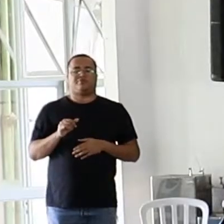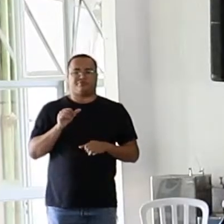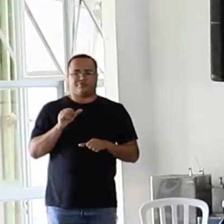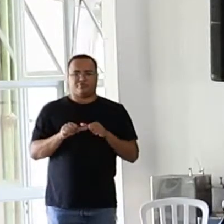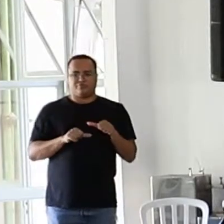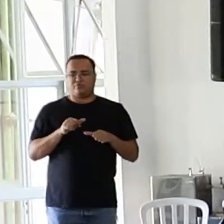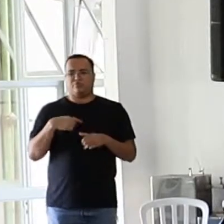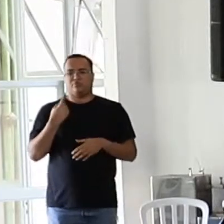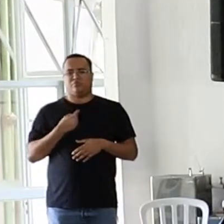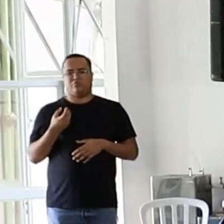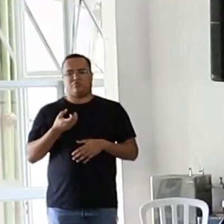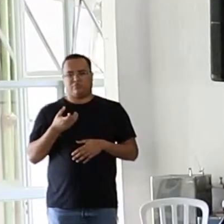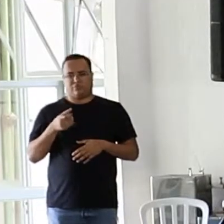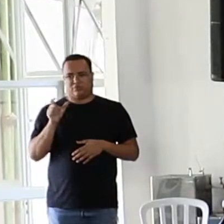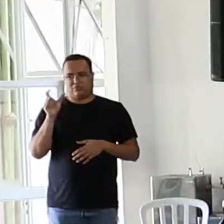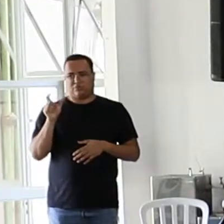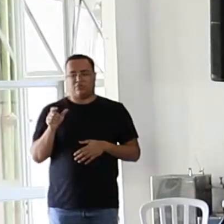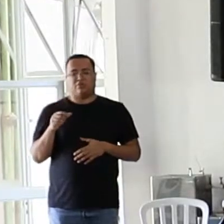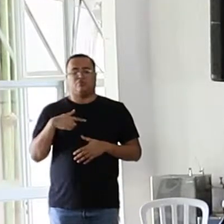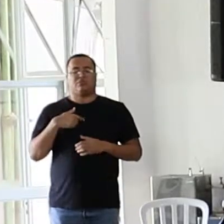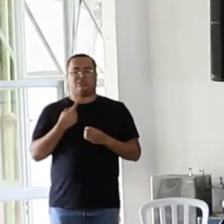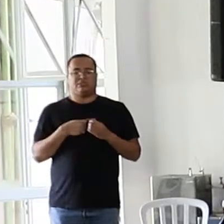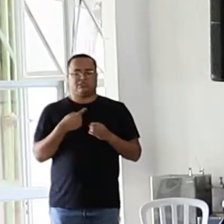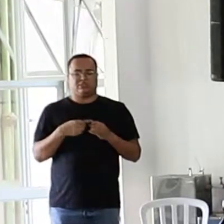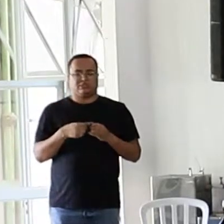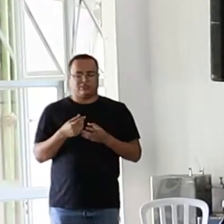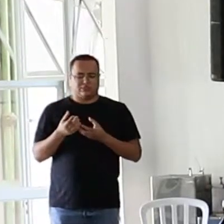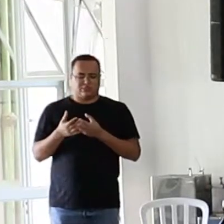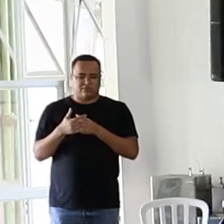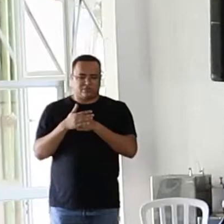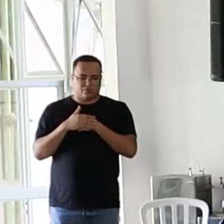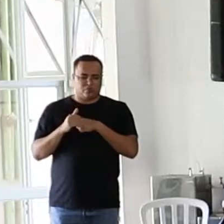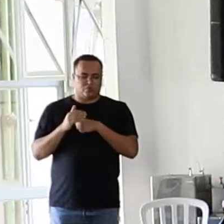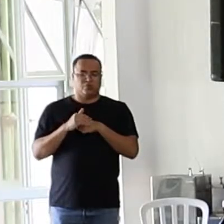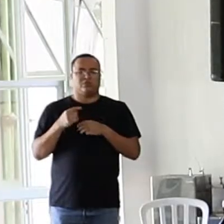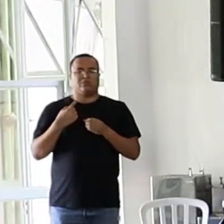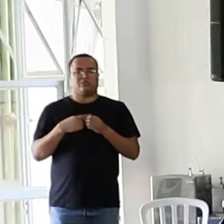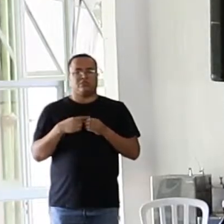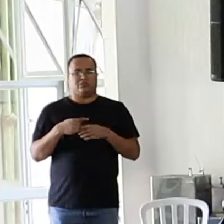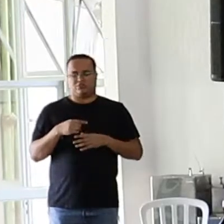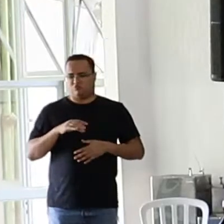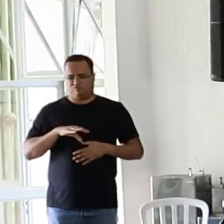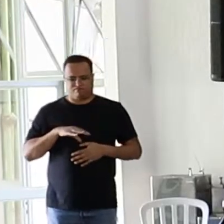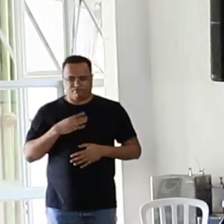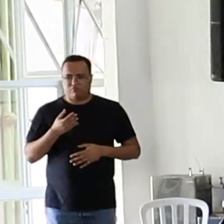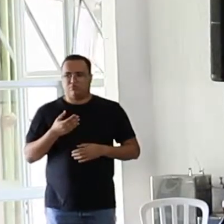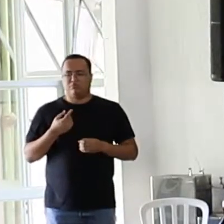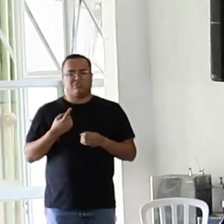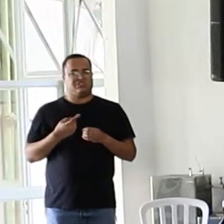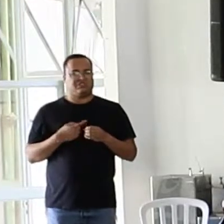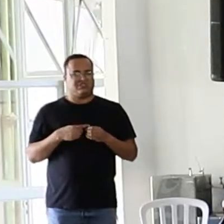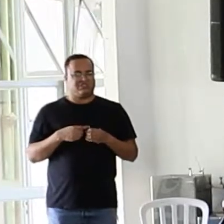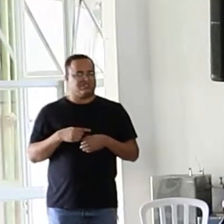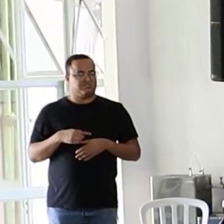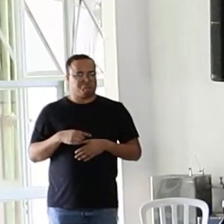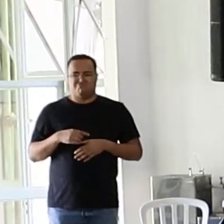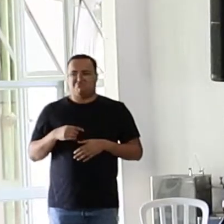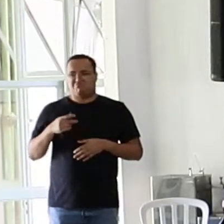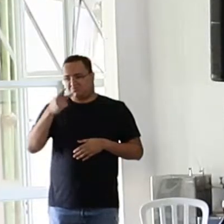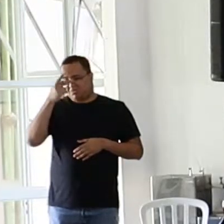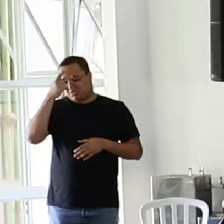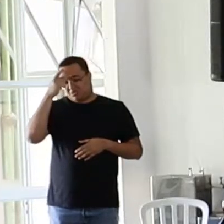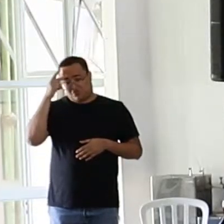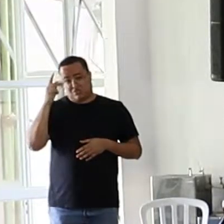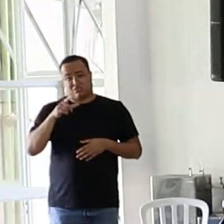aquele que a gente quer se uma cidade acolhedora na cidade pousada na cidade de corajosa uma